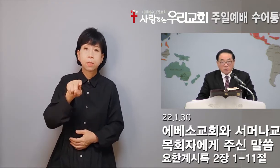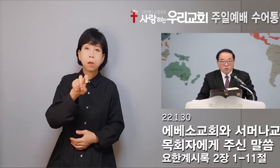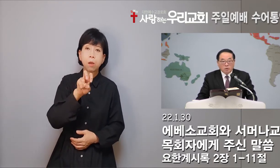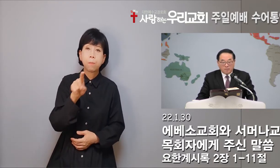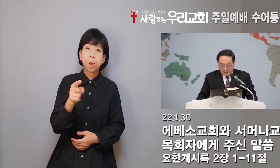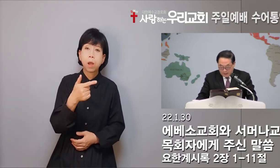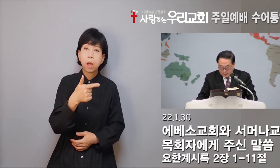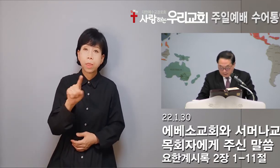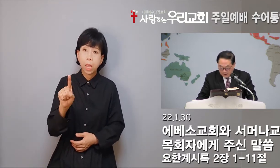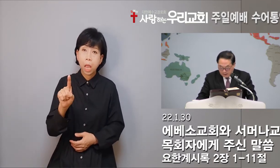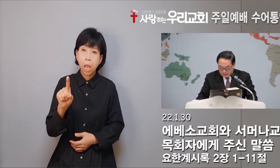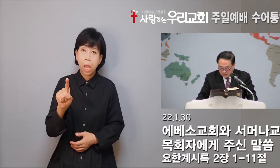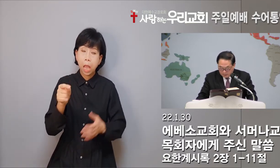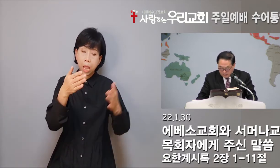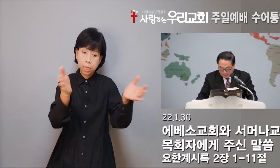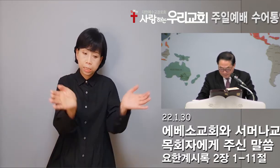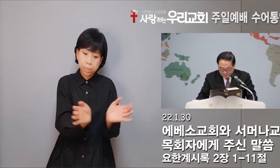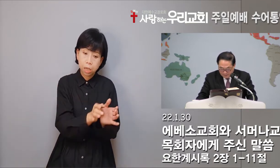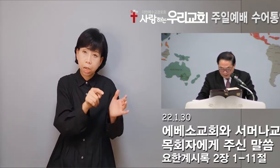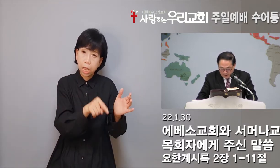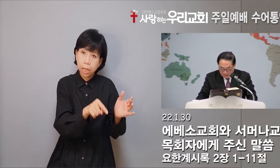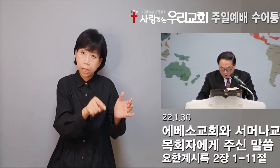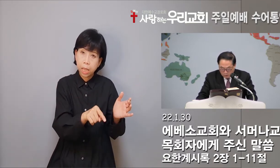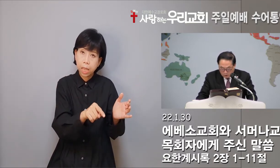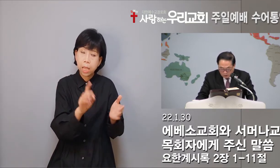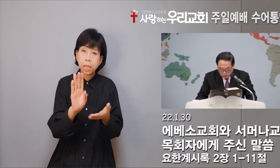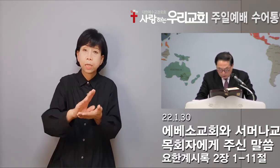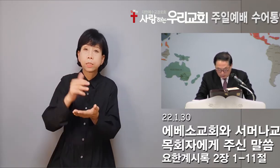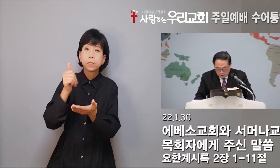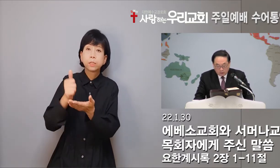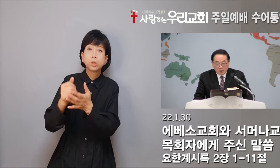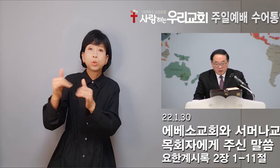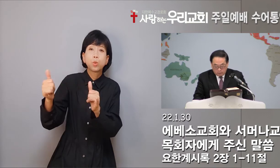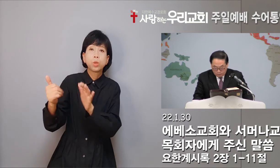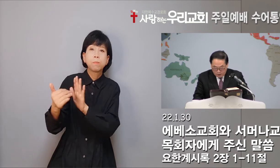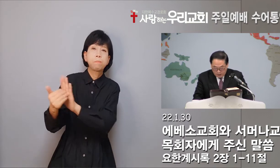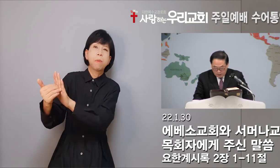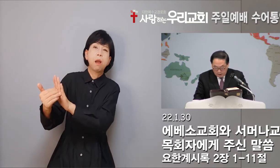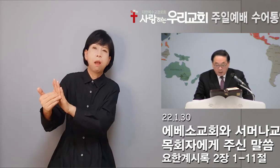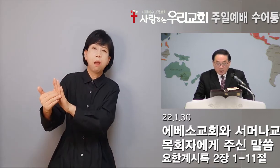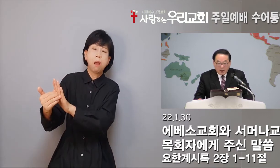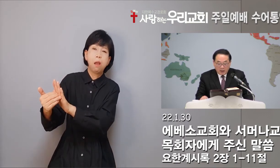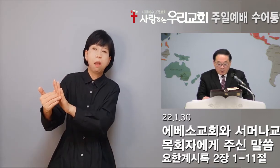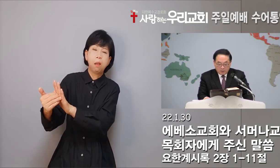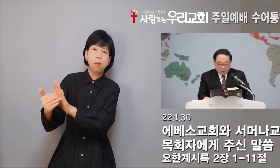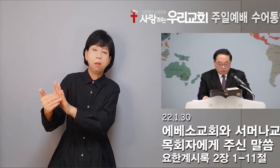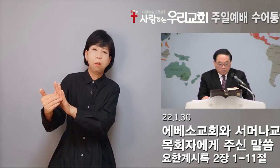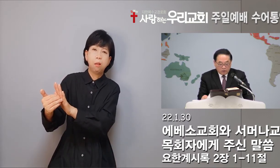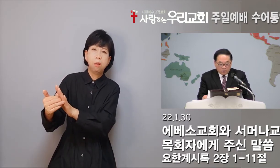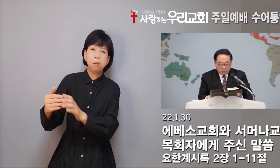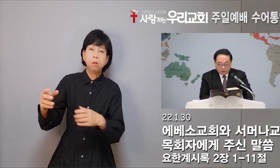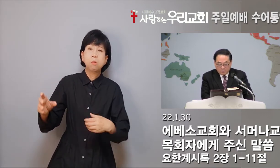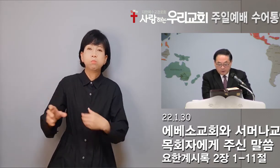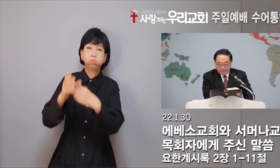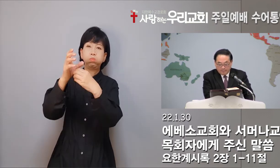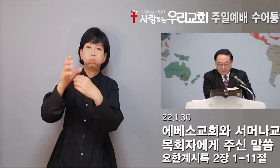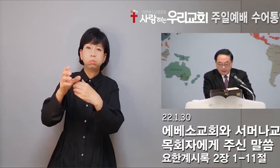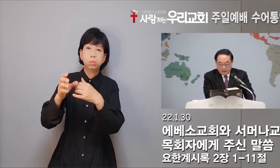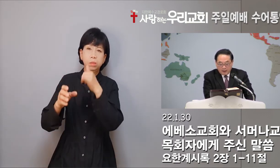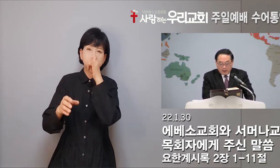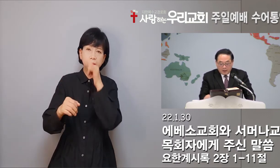그리스도인들을 적극적으로 반대하는 세력이 있었습니다. 이 도시의 교회는 적대적인 두 세력에 대항하여 싸우고 있었던